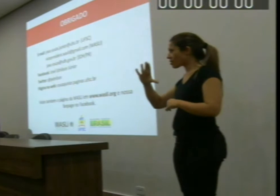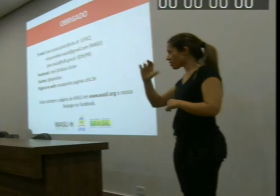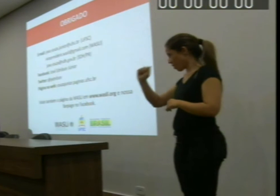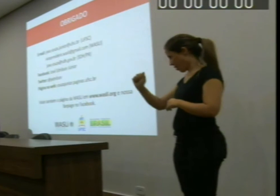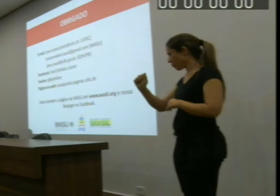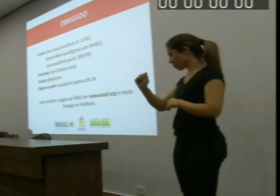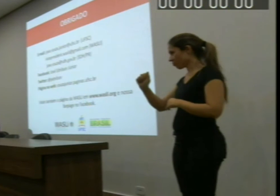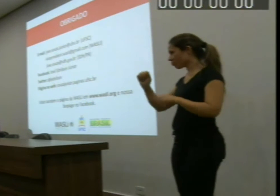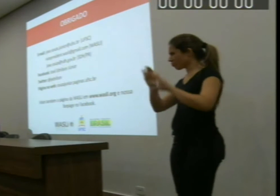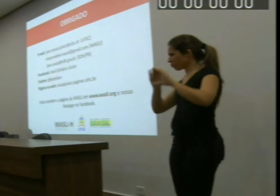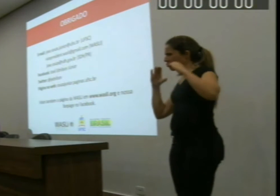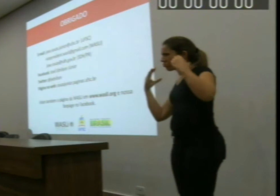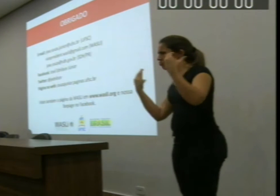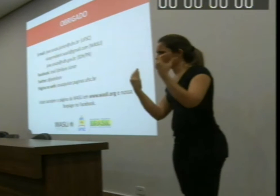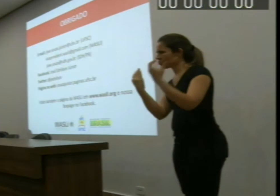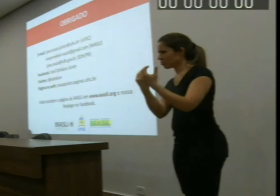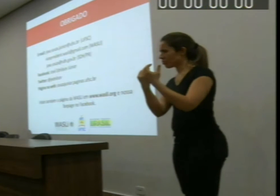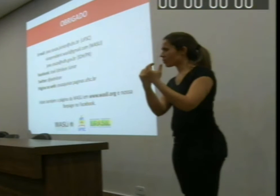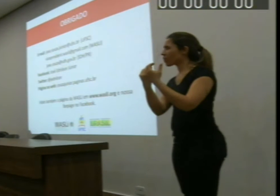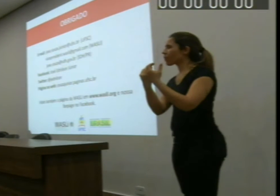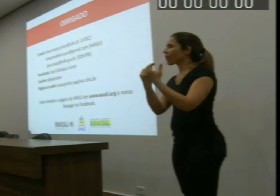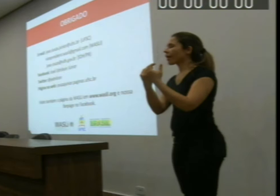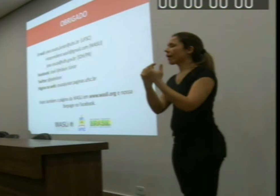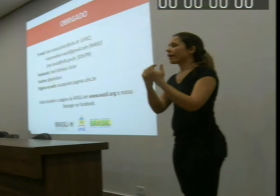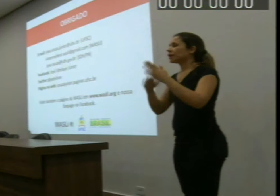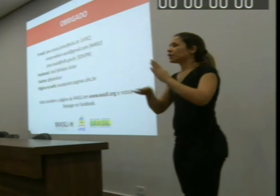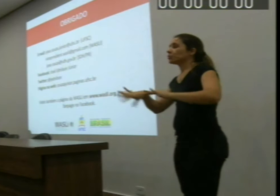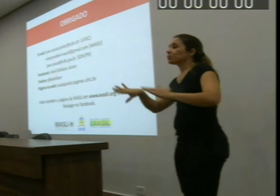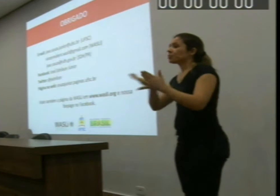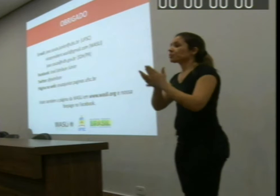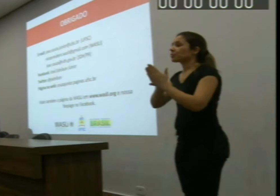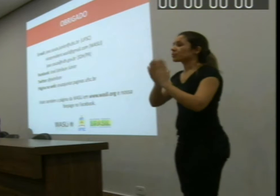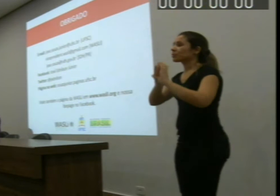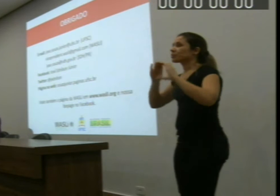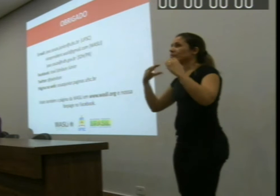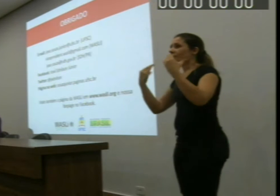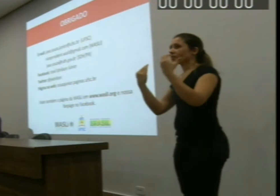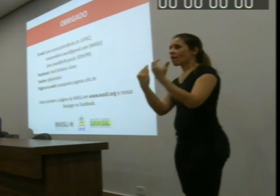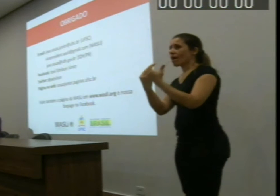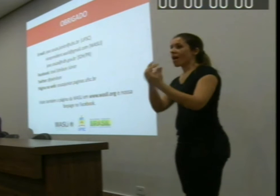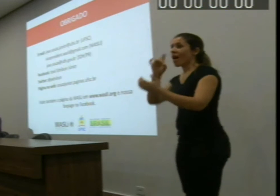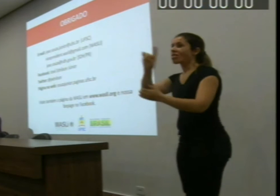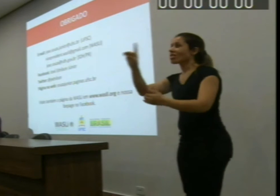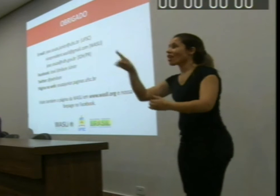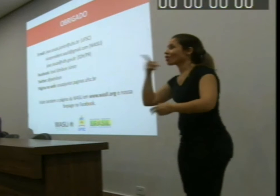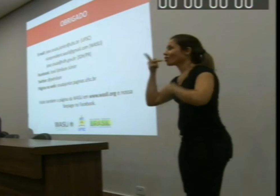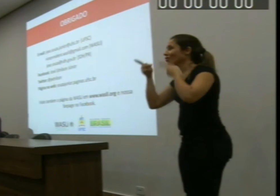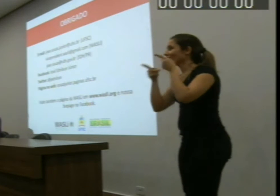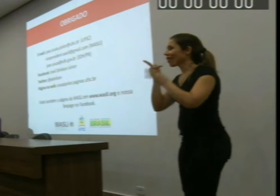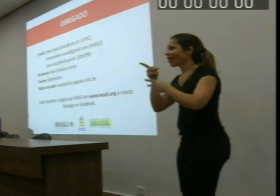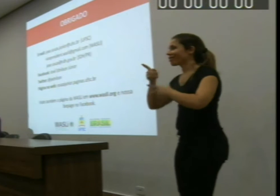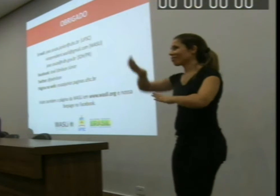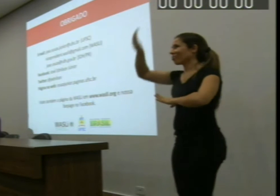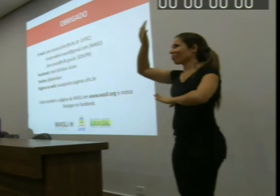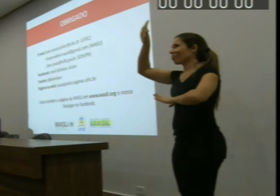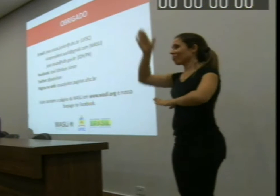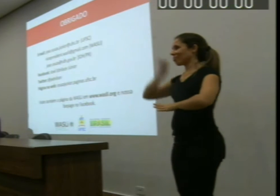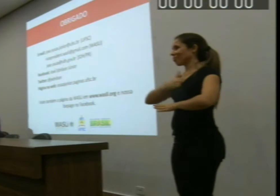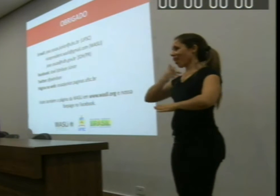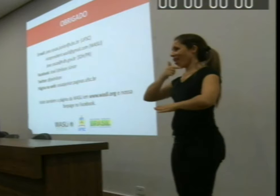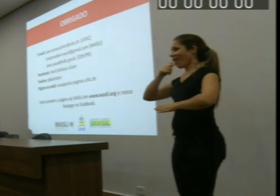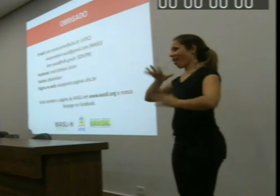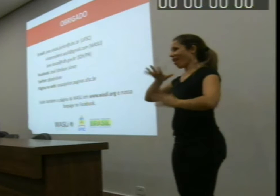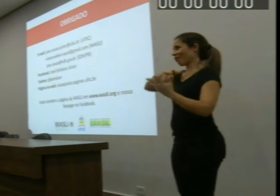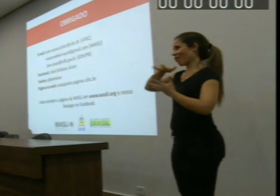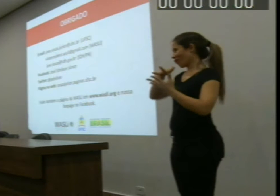Federação mundial de surdos então chegava na na conferência mundial da wfd E aí cada surdo falava sua própria língua de sinais e aí